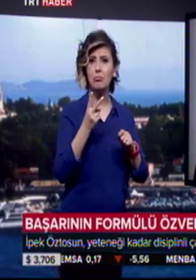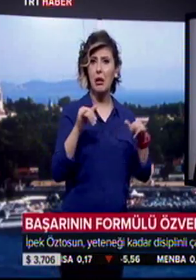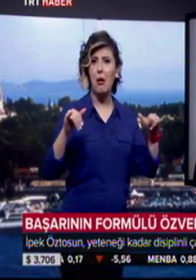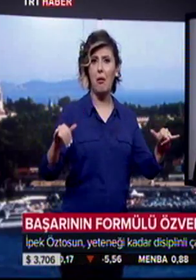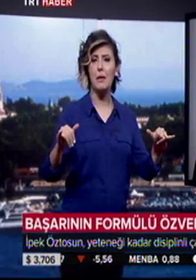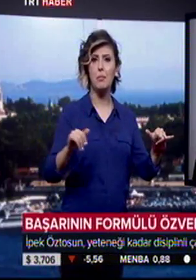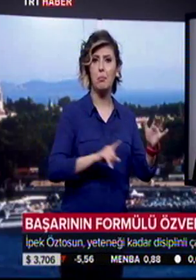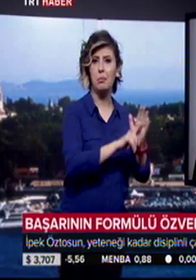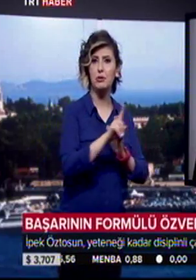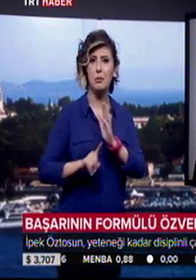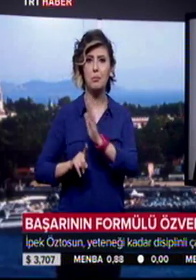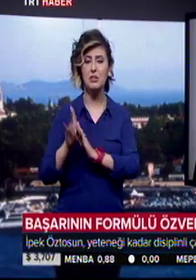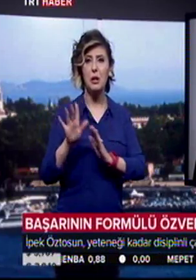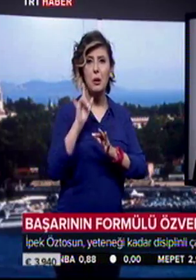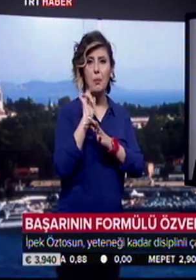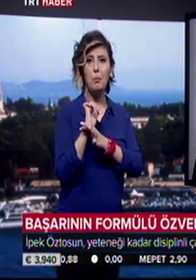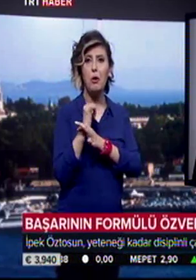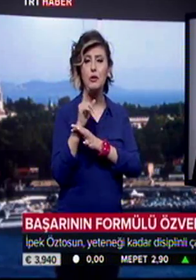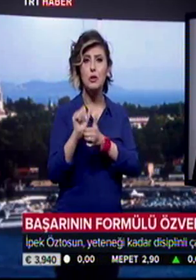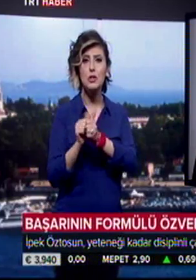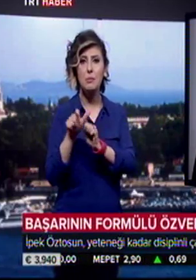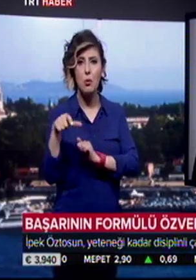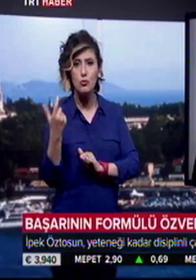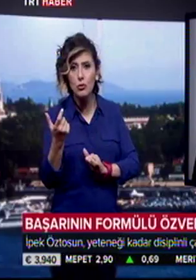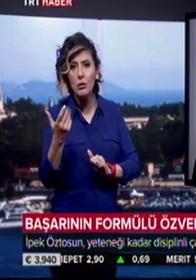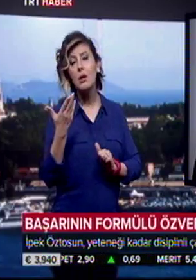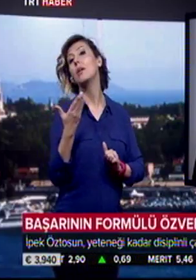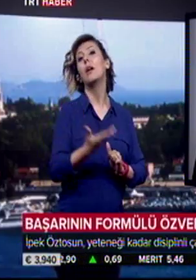bu iki işi aynı anda yürütebiliyor. Hem bir profesyonel sporcu için